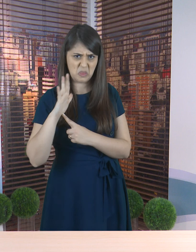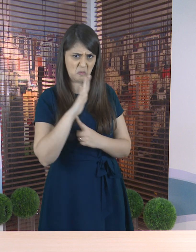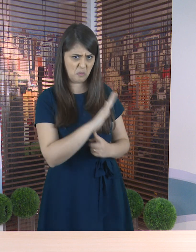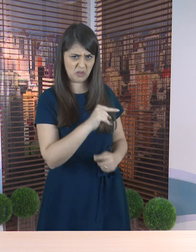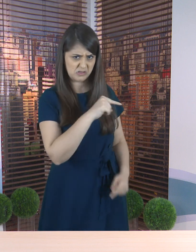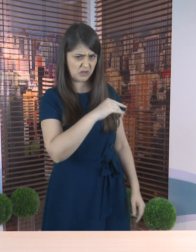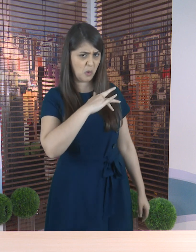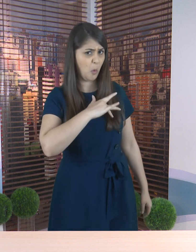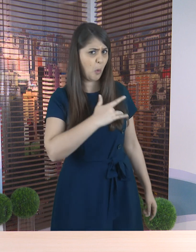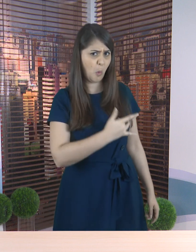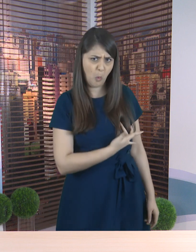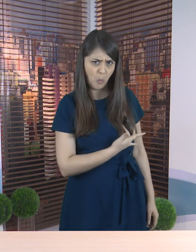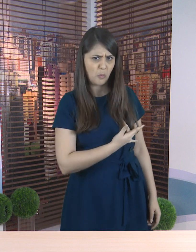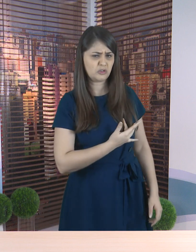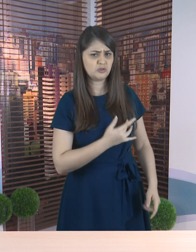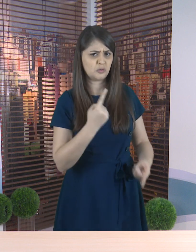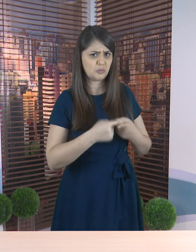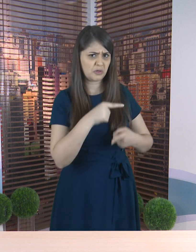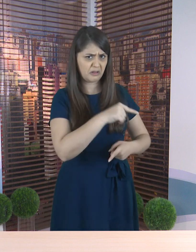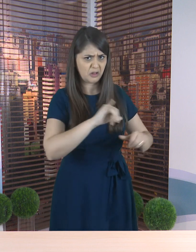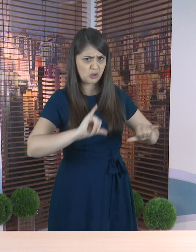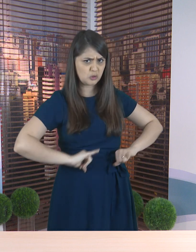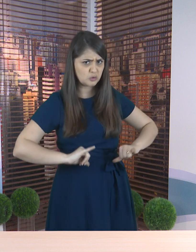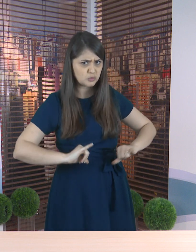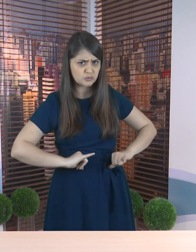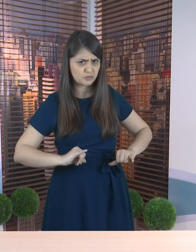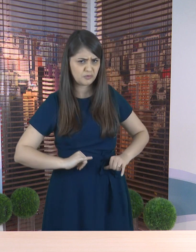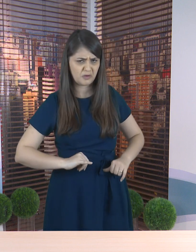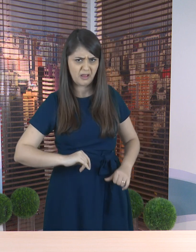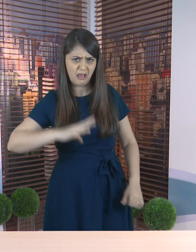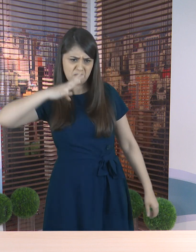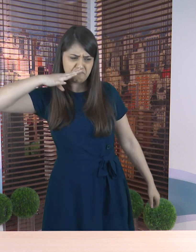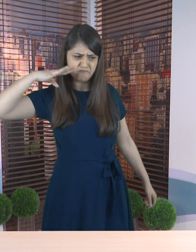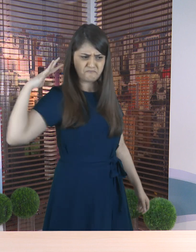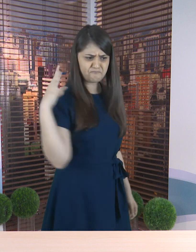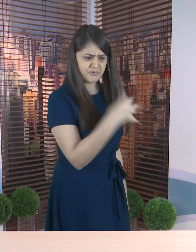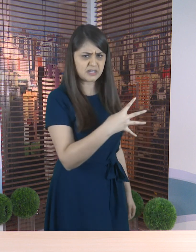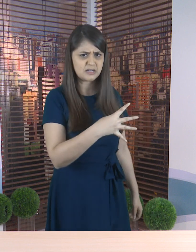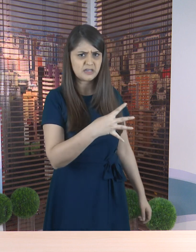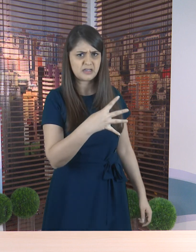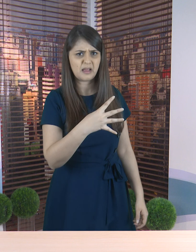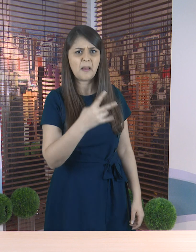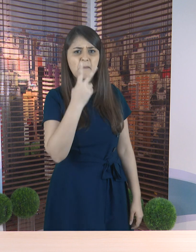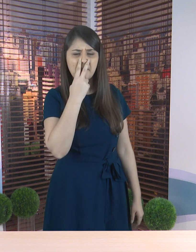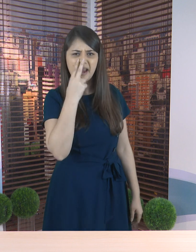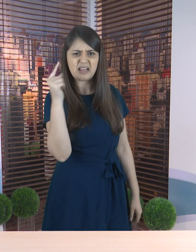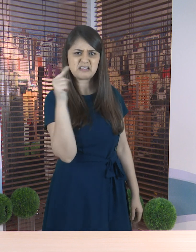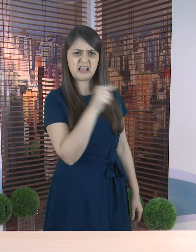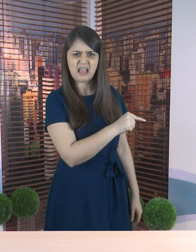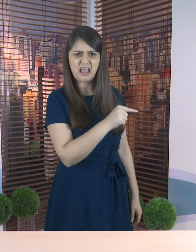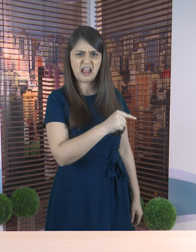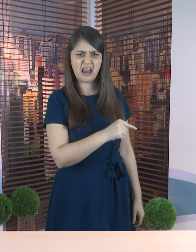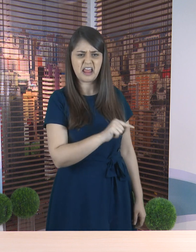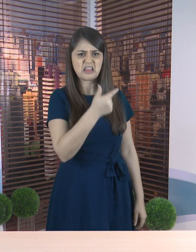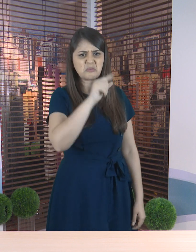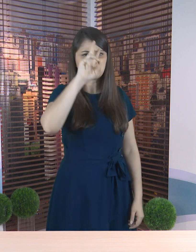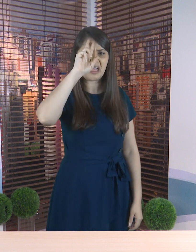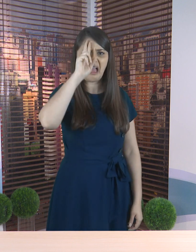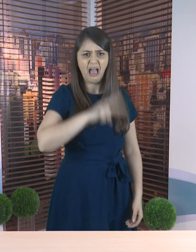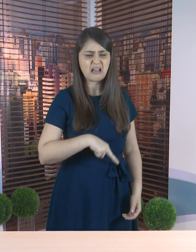como afirma o capítulo 11, versículo 12. Ele compara Jó a um jumento que não